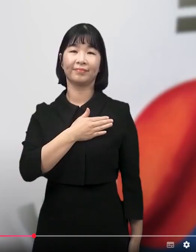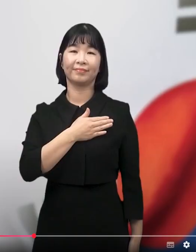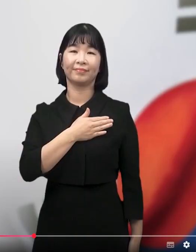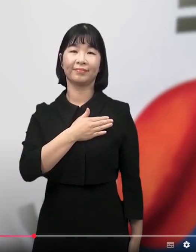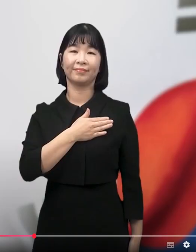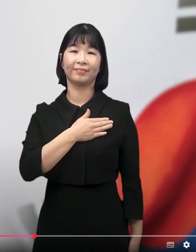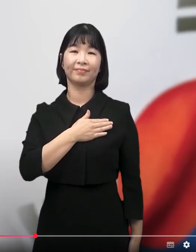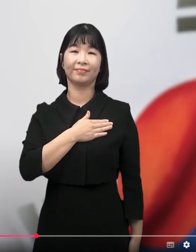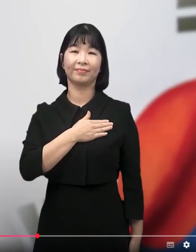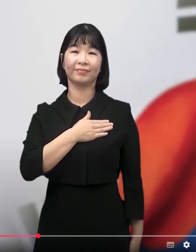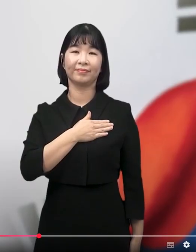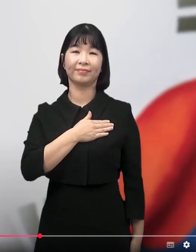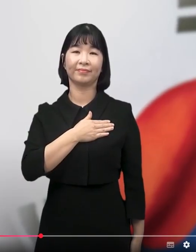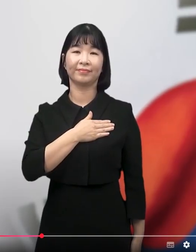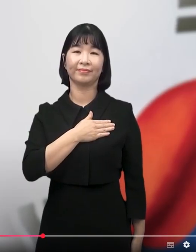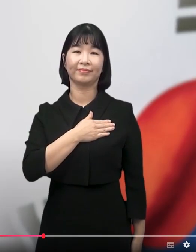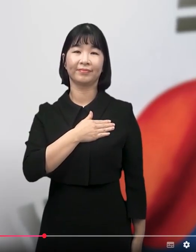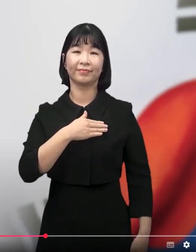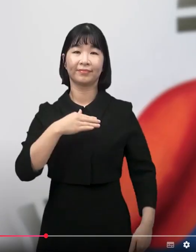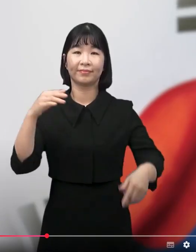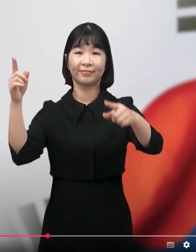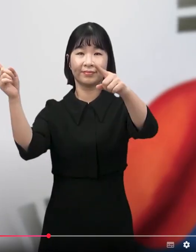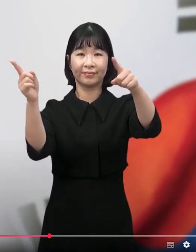그 다음에는